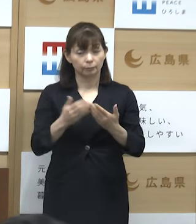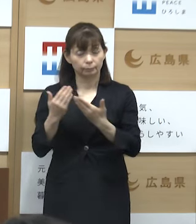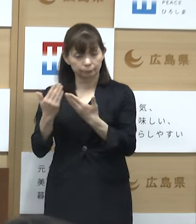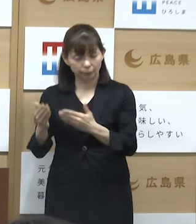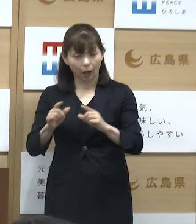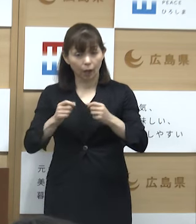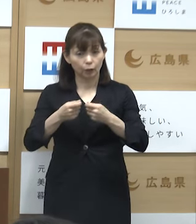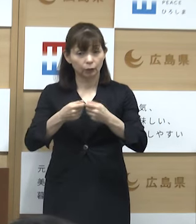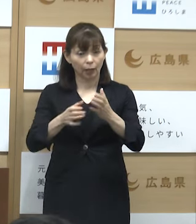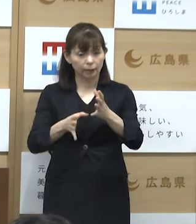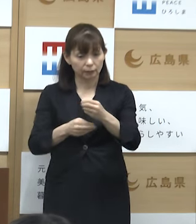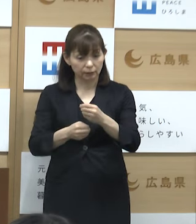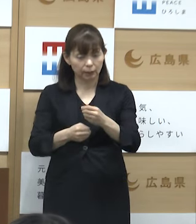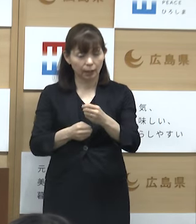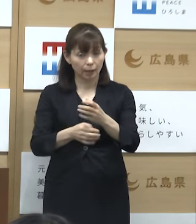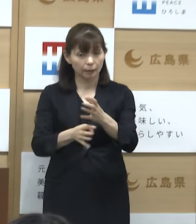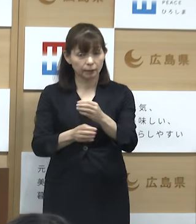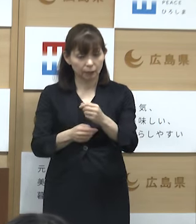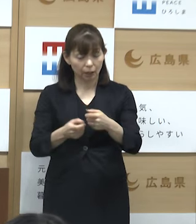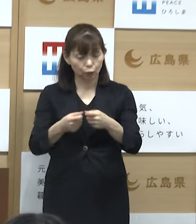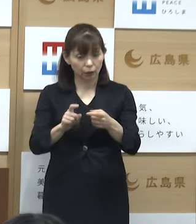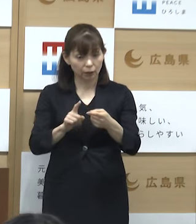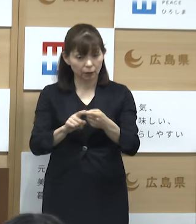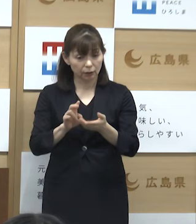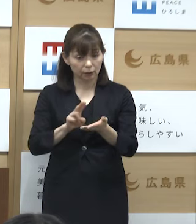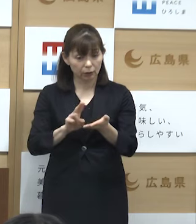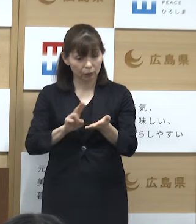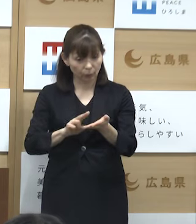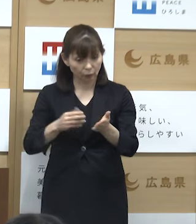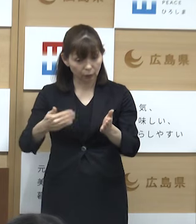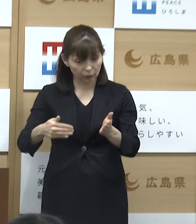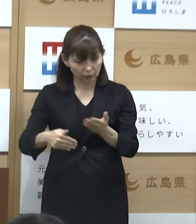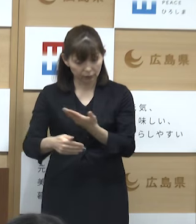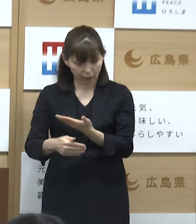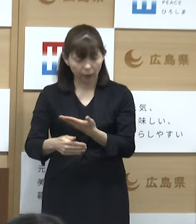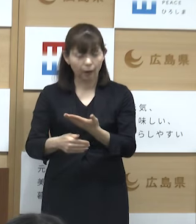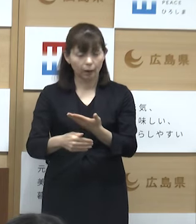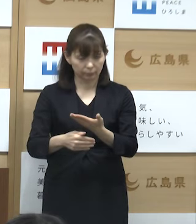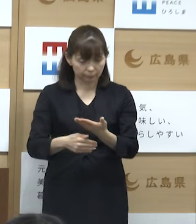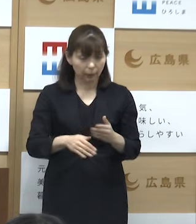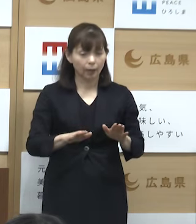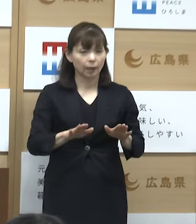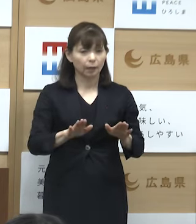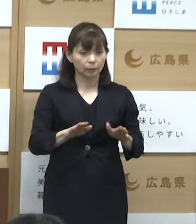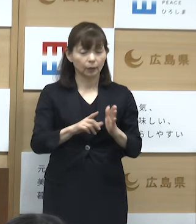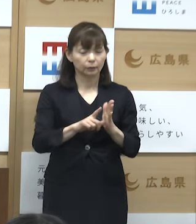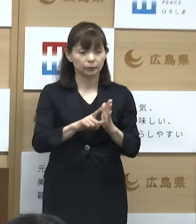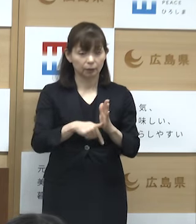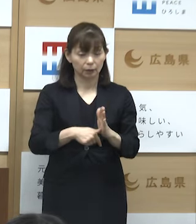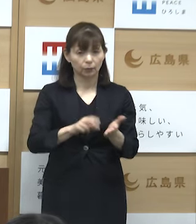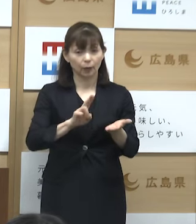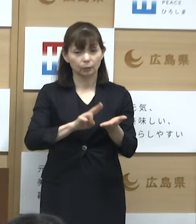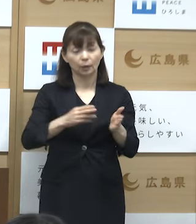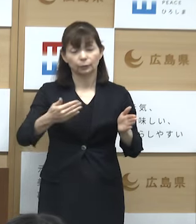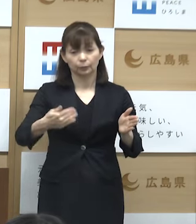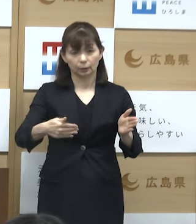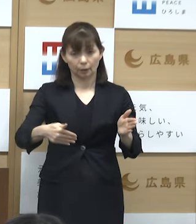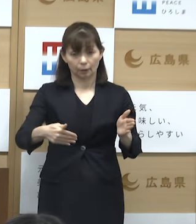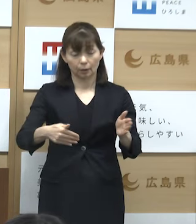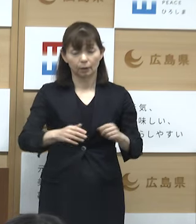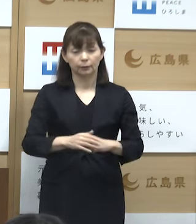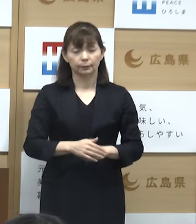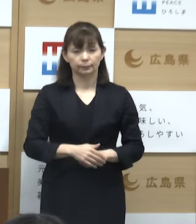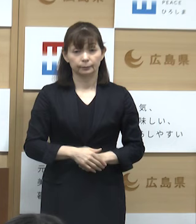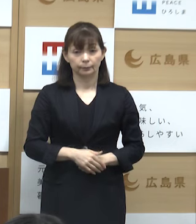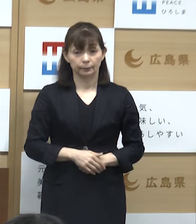こと。 日程はですね、はい、現地ではまだ決まっているわけではありません。 はい、わかり